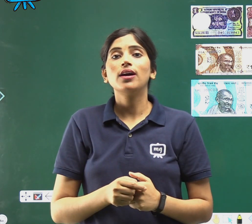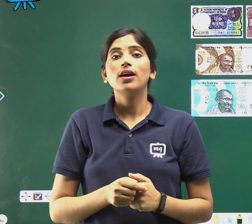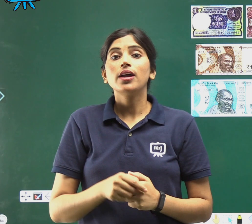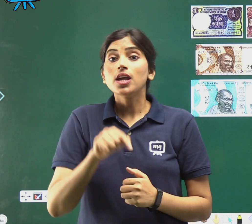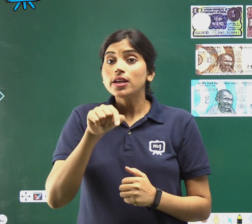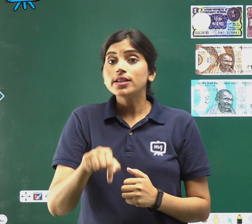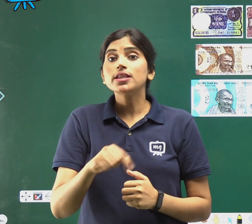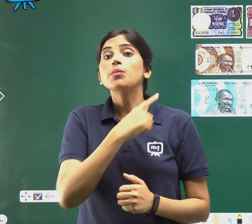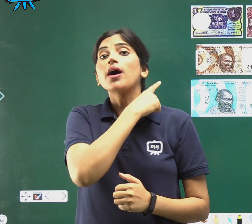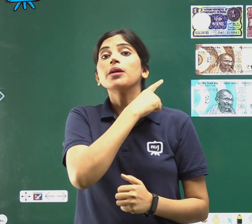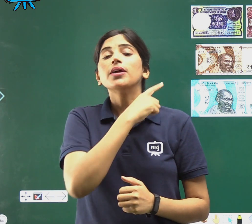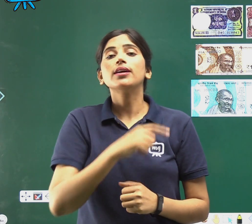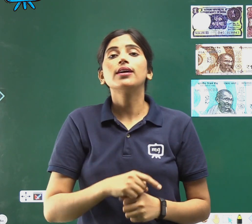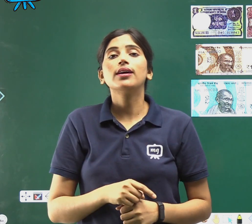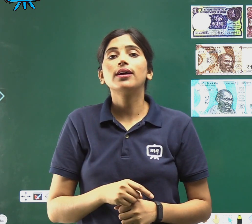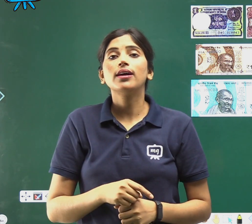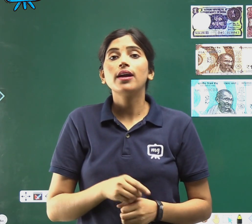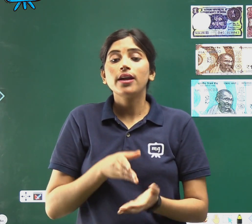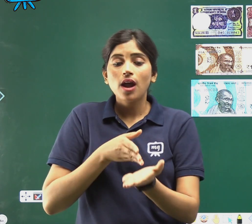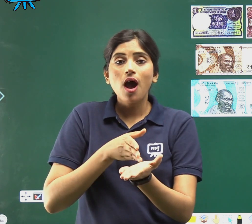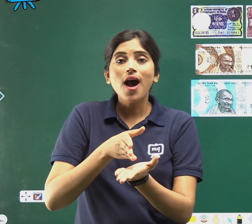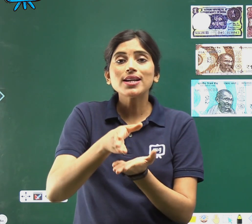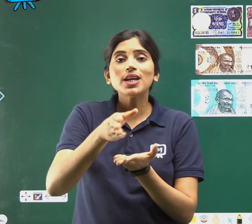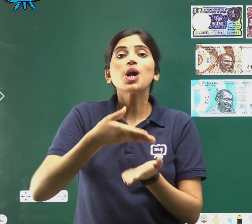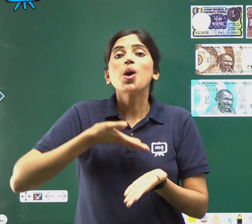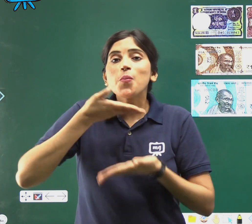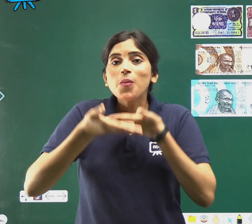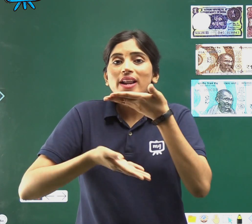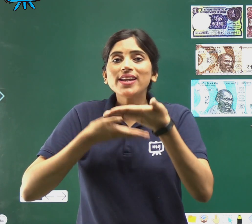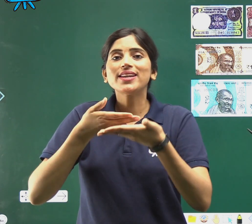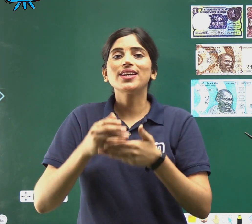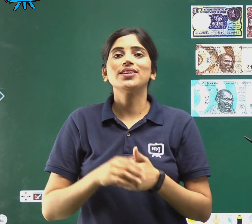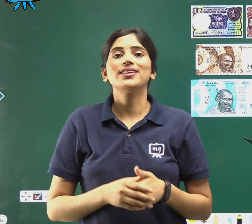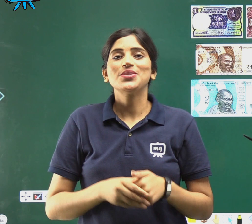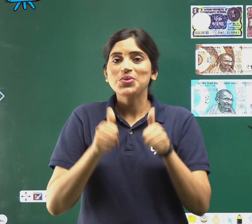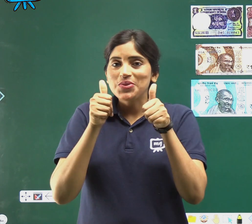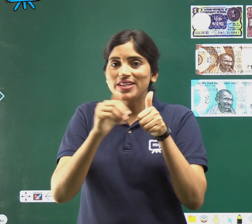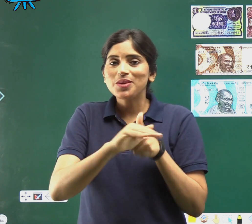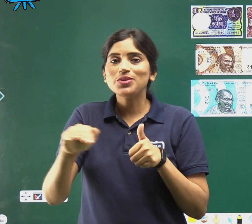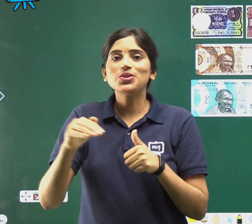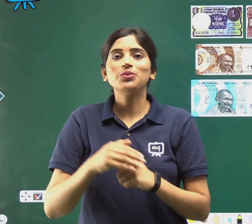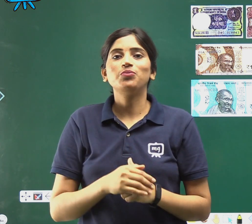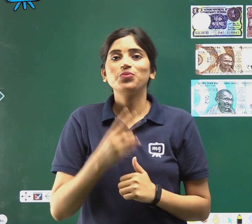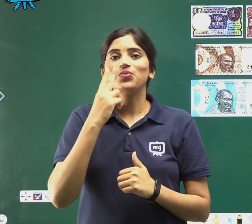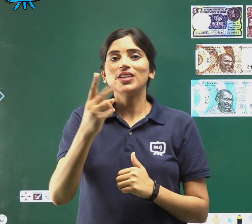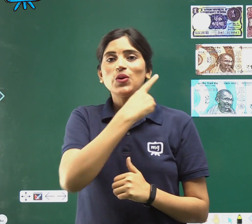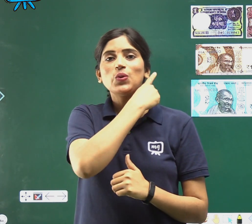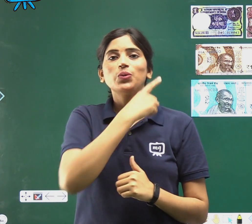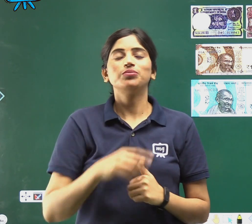इसी बारे में आगे पढ़ाएंगे। ठीक है बच्चों।